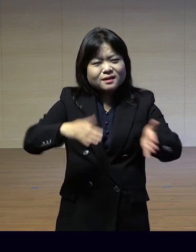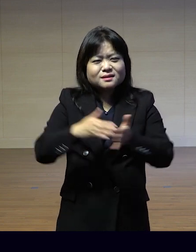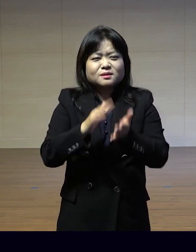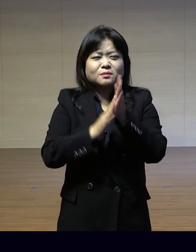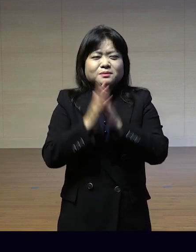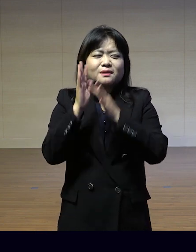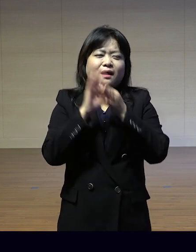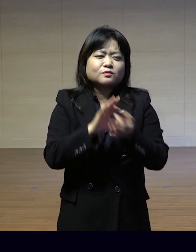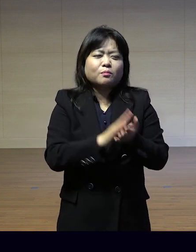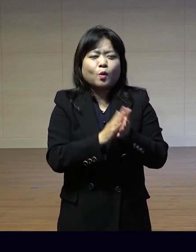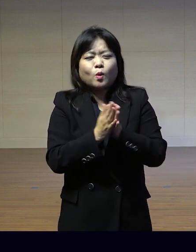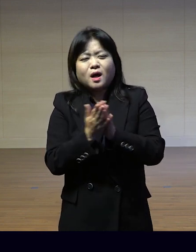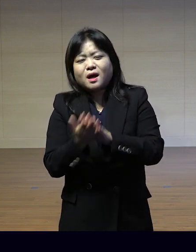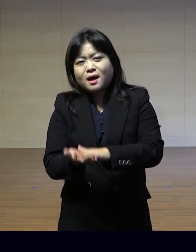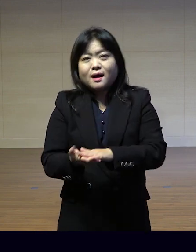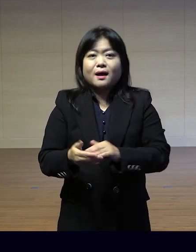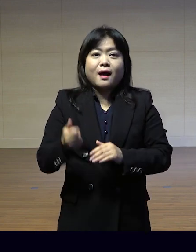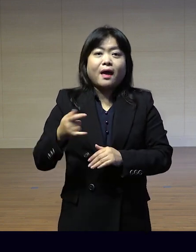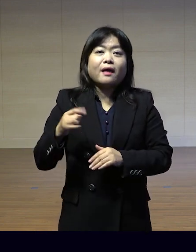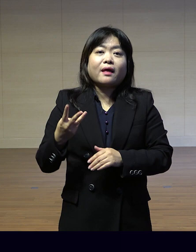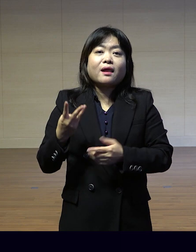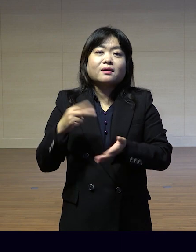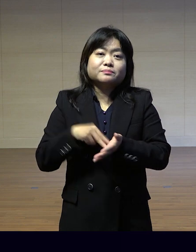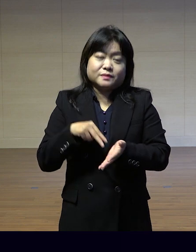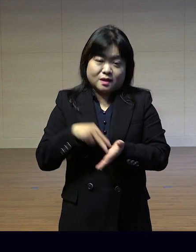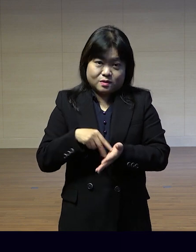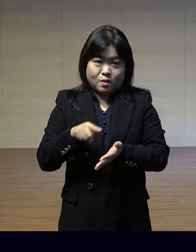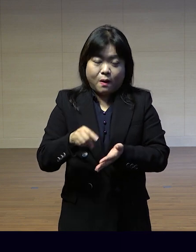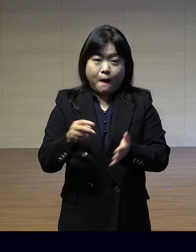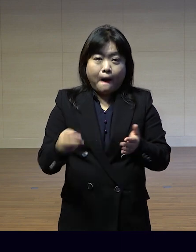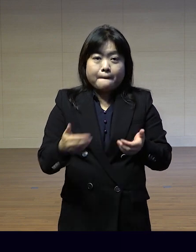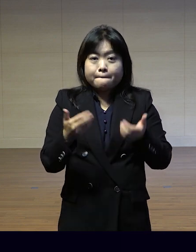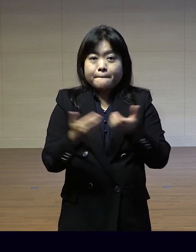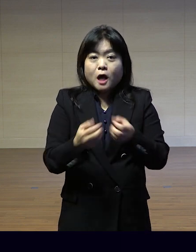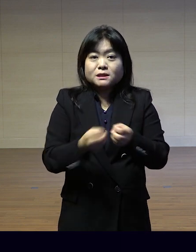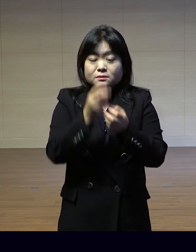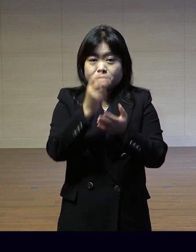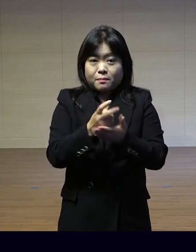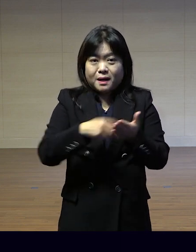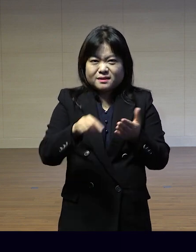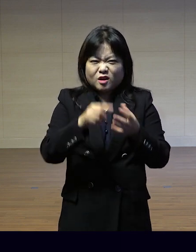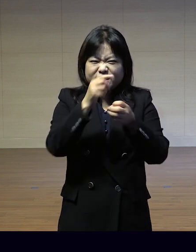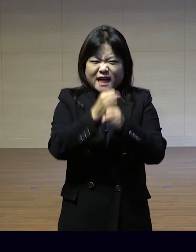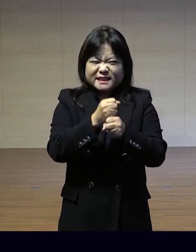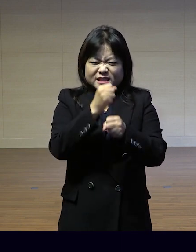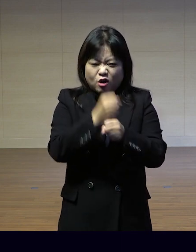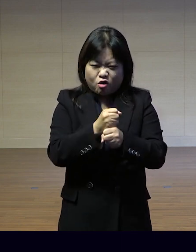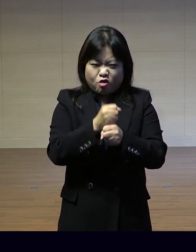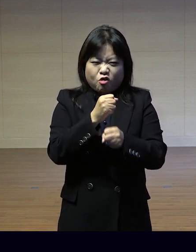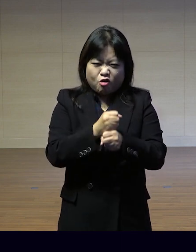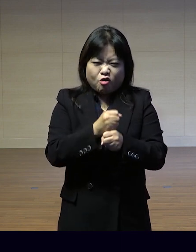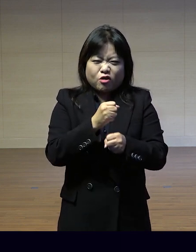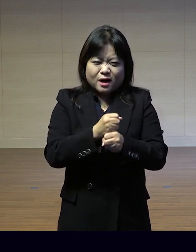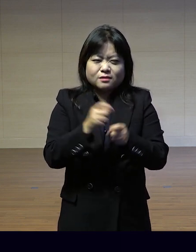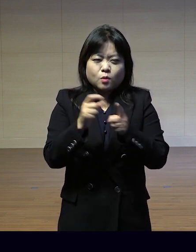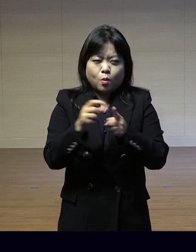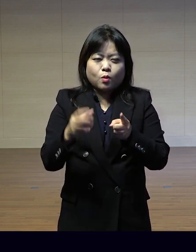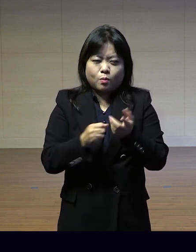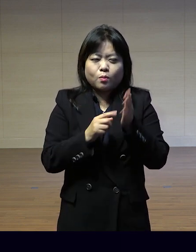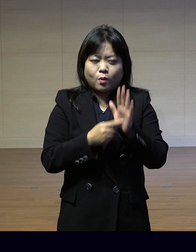끊임없이 변화한다. 해겔한테서는 그게 변증법적 사유 안에서는 생성이라고 하는 개념으로 이제 등장을